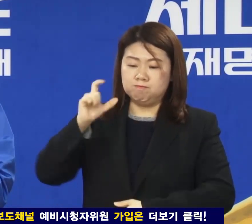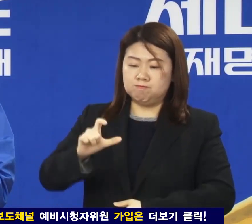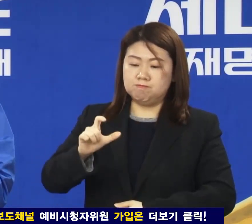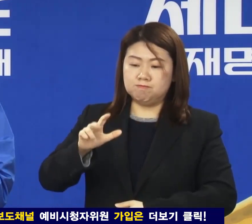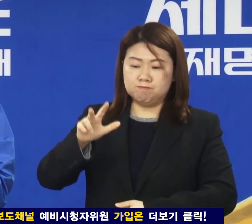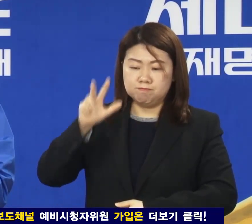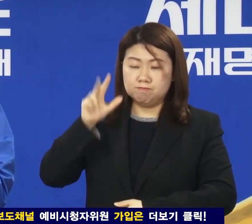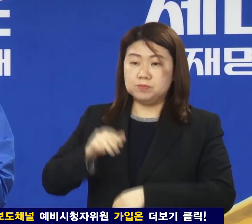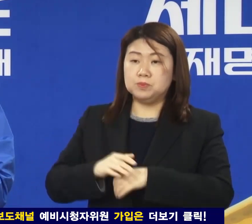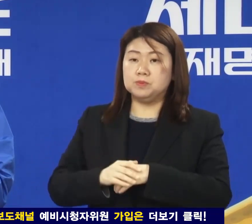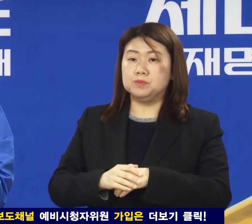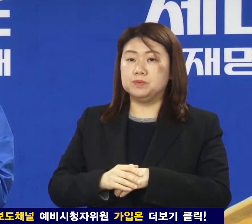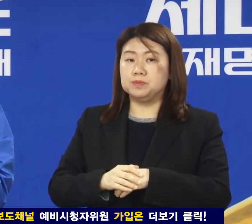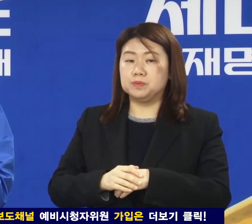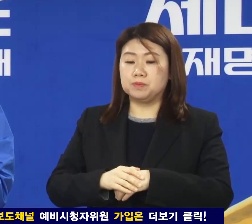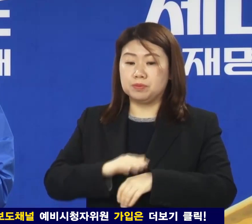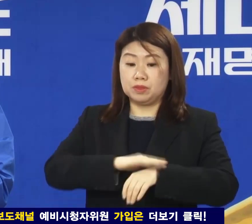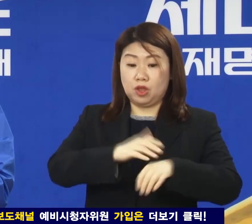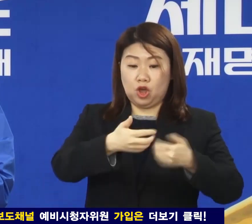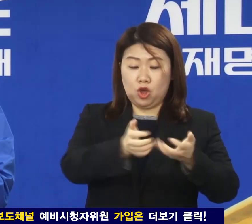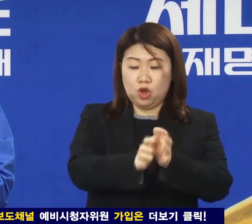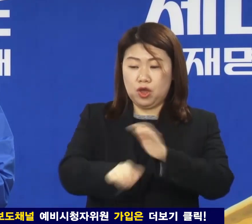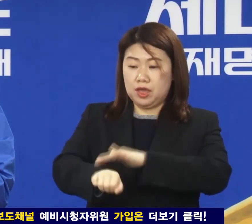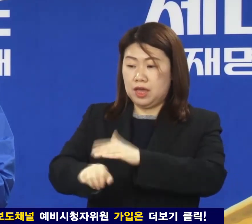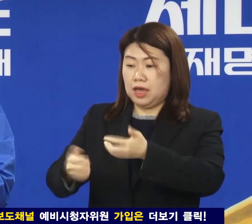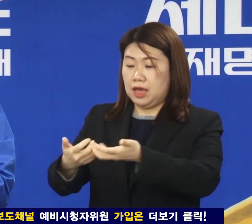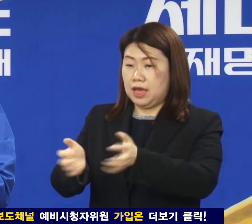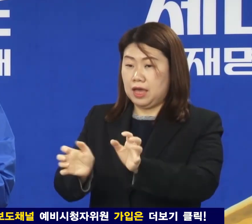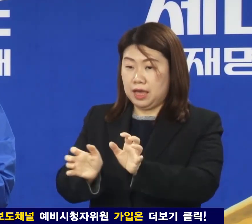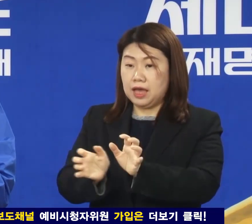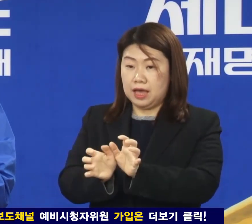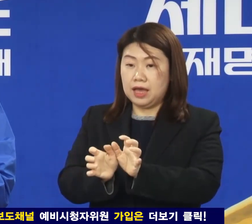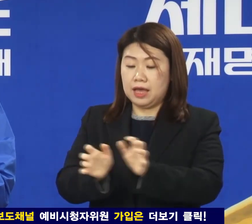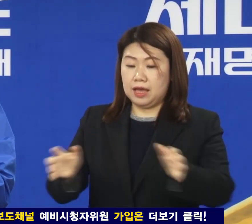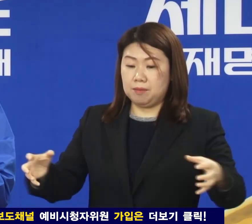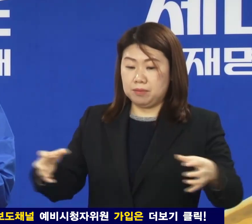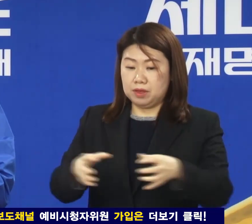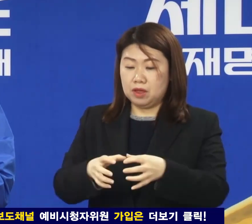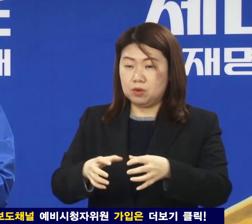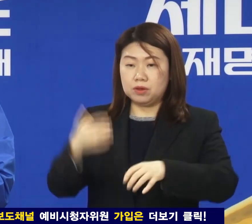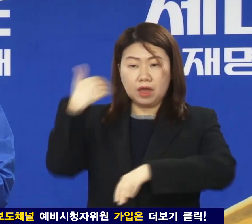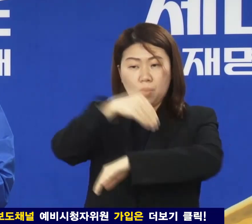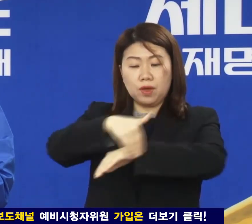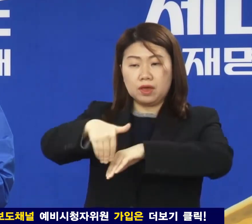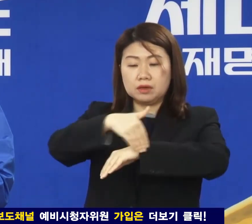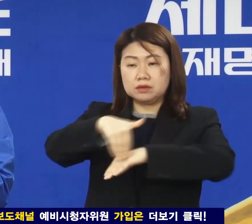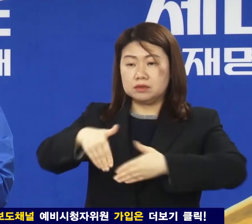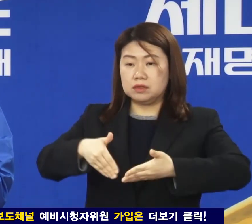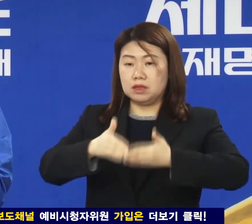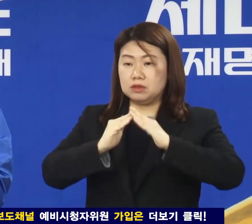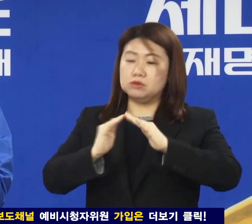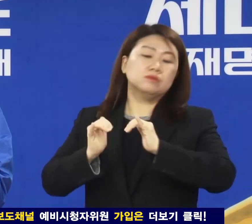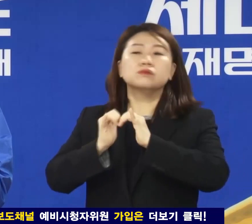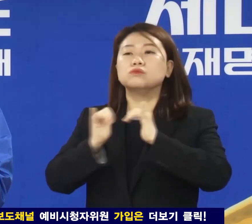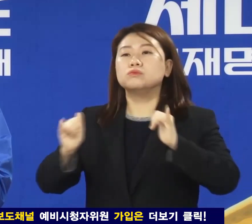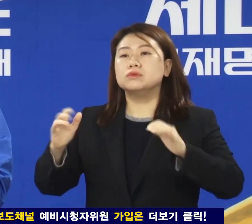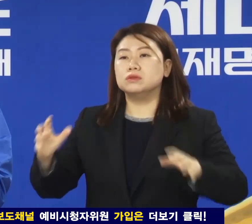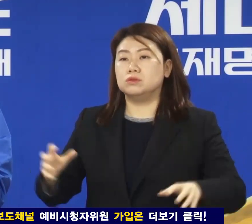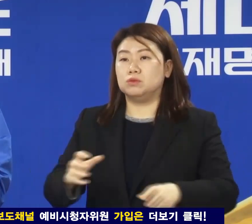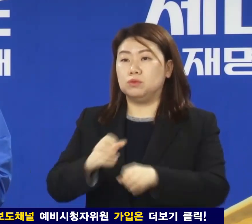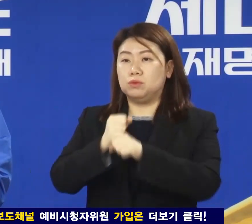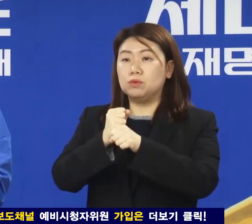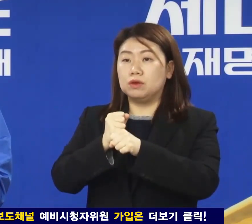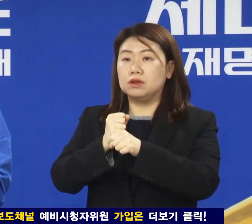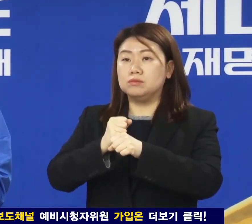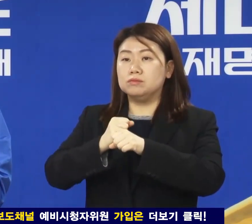국회에서 여야 협의로 국무총리를 추천하고 국정 기본 계획을 수립하는 것을 포함해 국민통합정부를